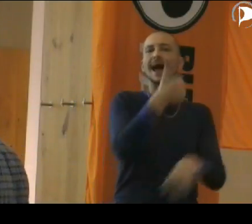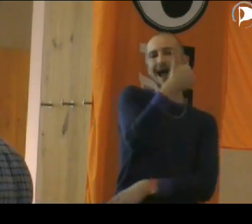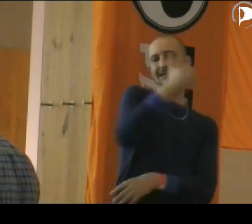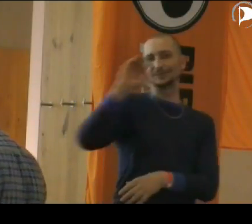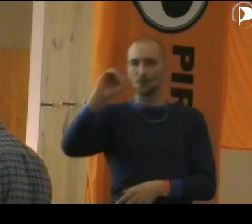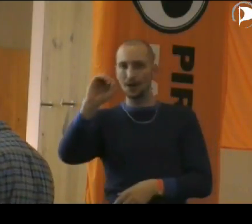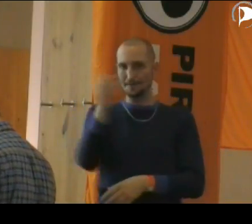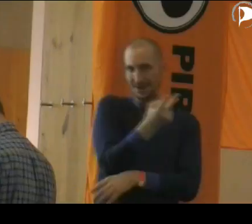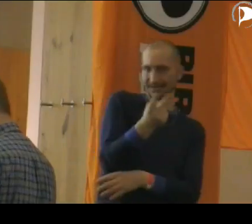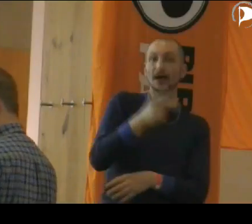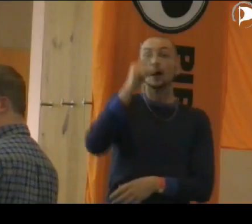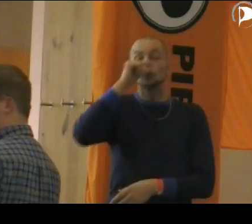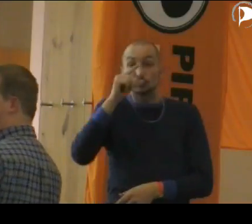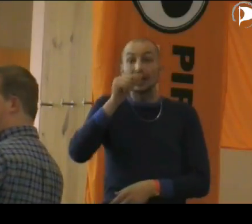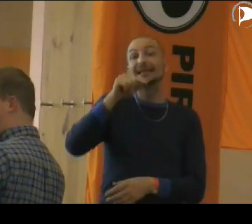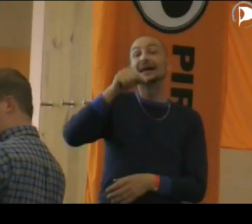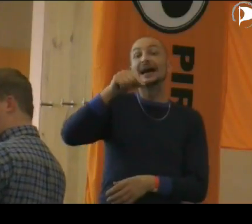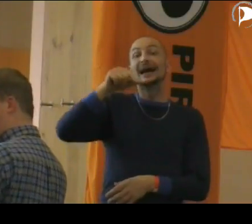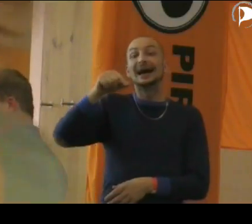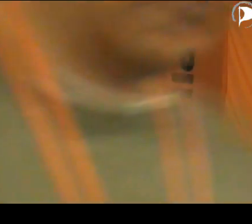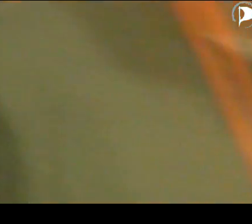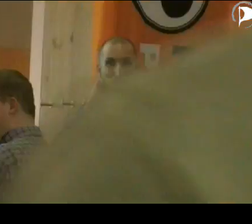und kann dann schon 20